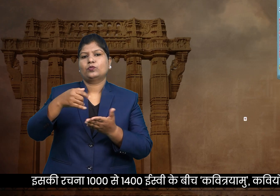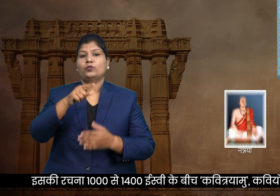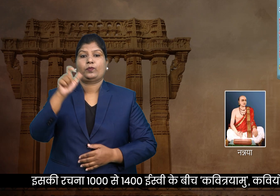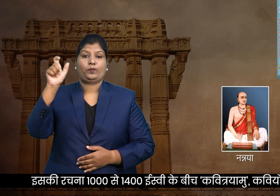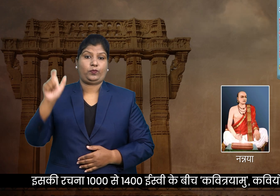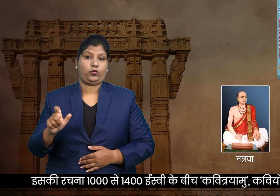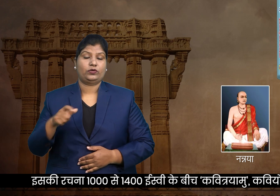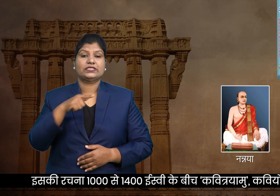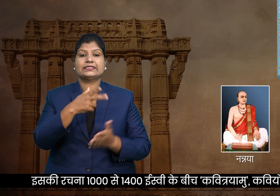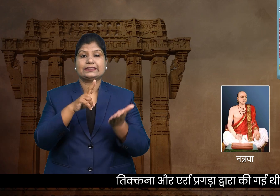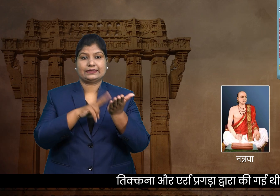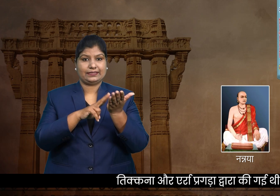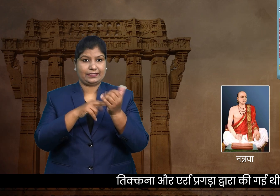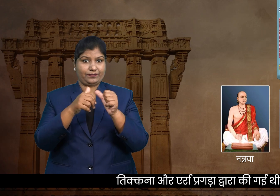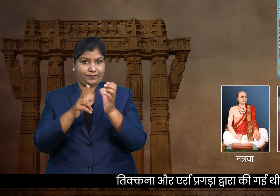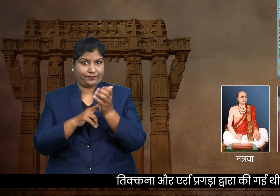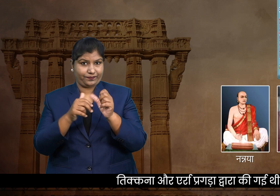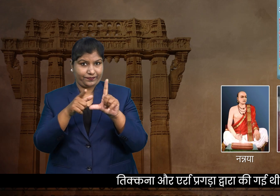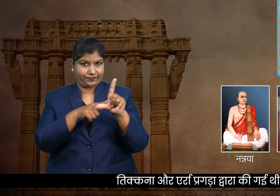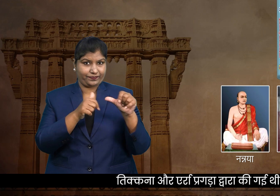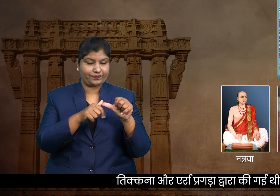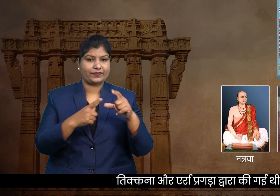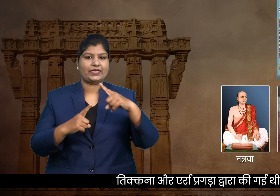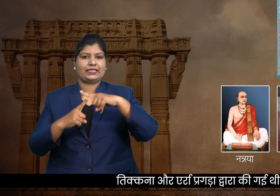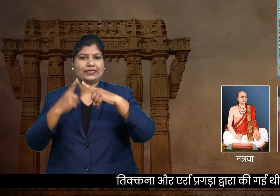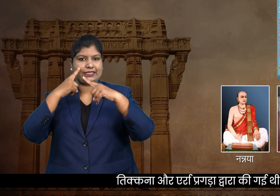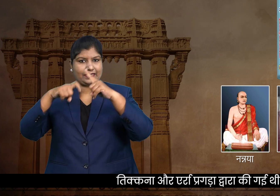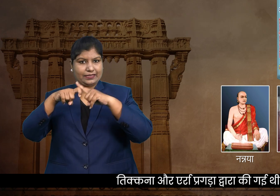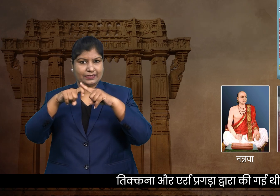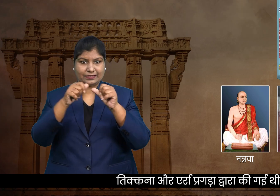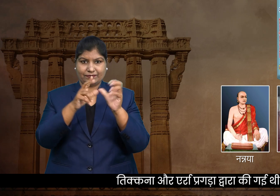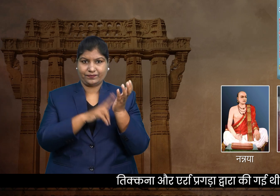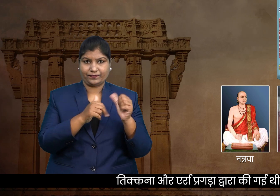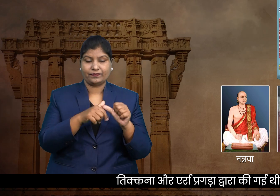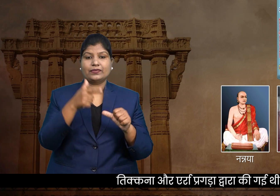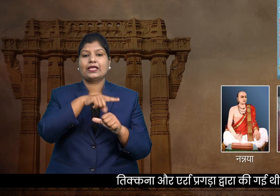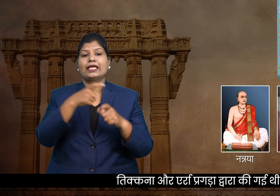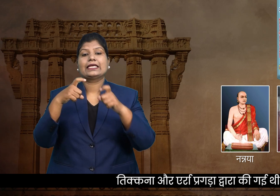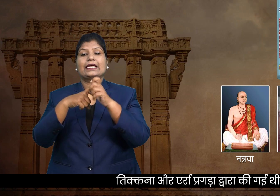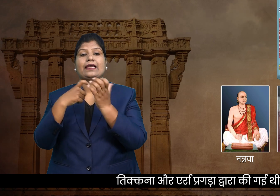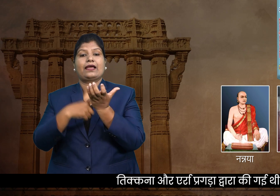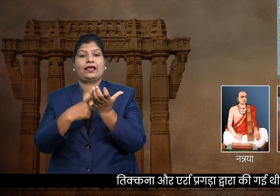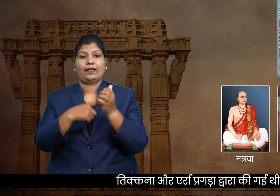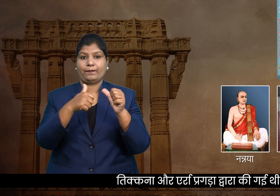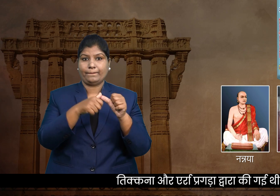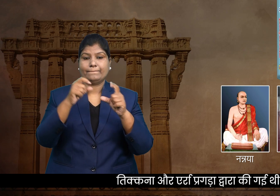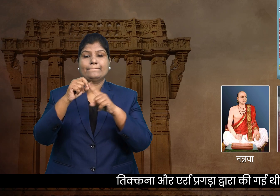त्रिमूर्ति नानैया, तिक्कन्ना और यर्रा प्रगड़ा द्वारा की गई थी।